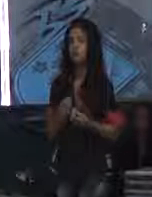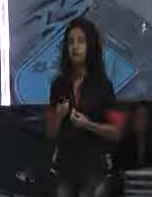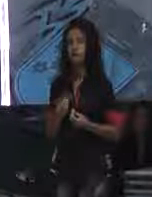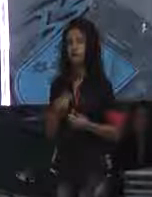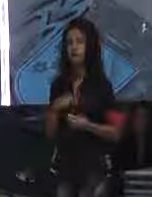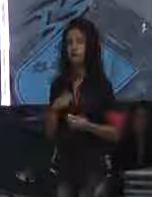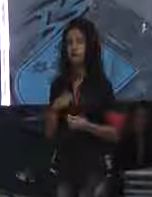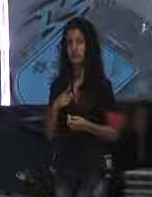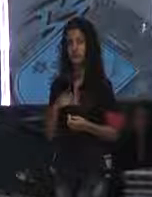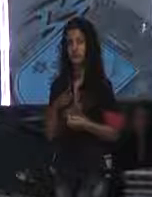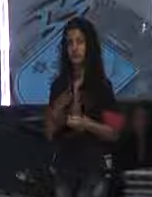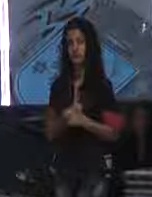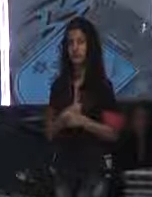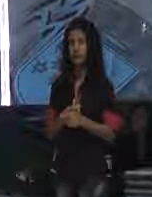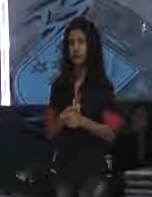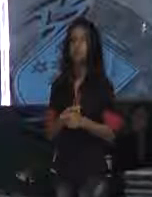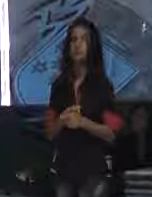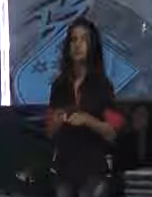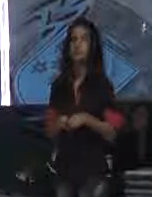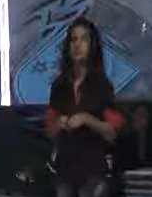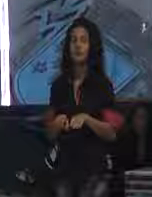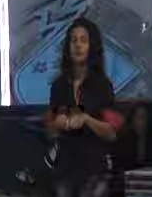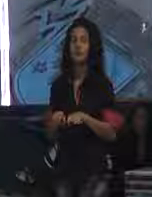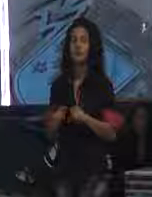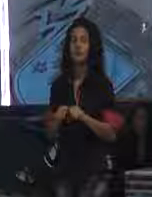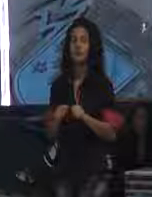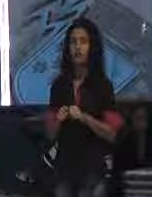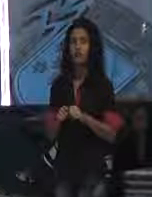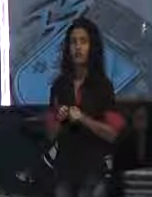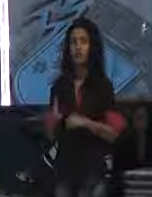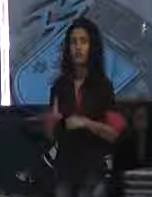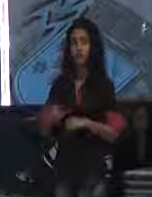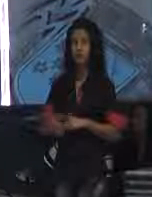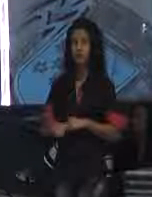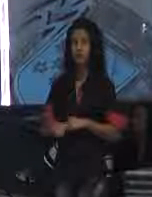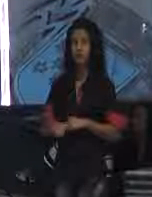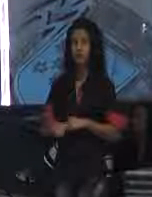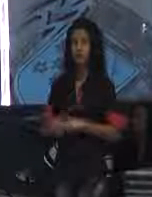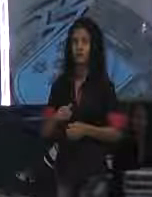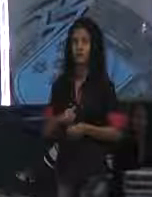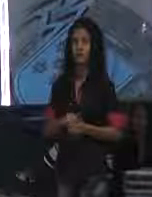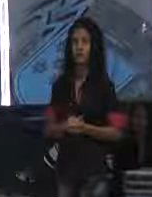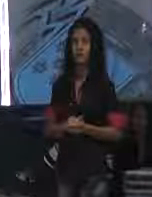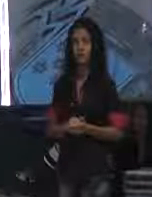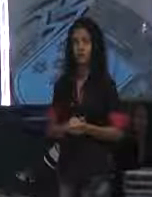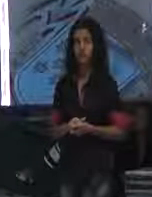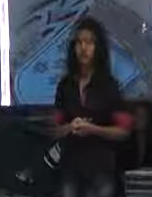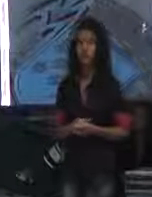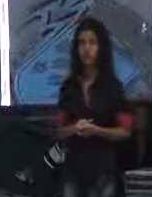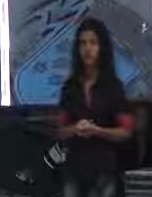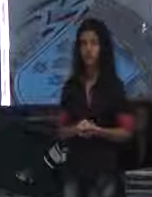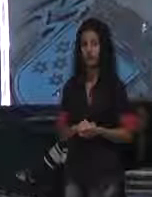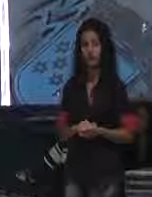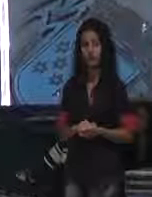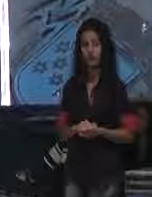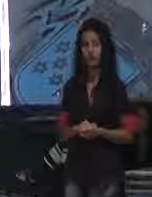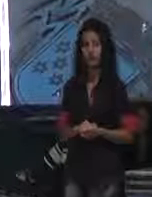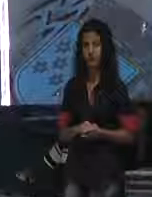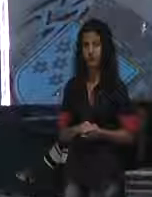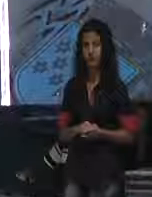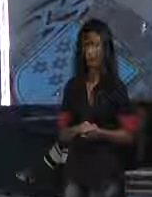para relicitar e fazer outros recursos. Na questão do paciente, o atendimento, hein, Macris? O